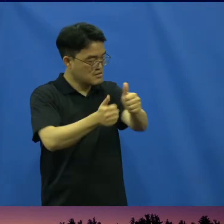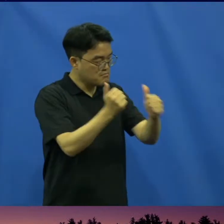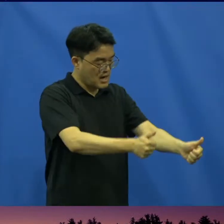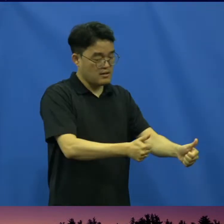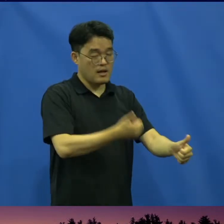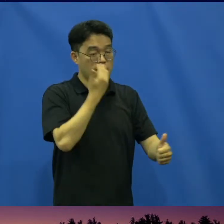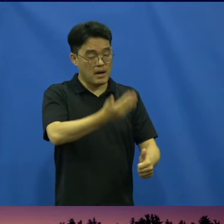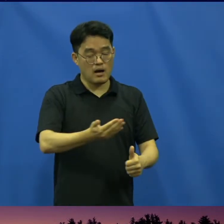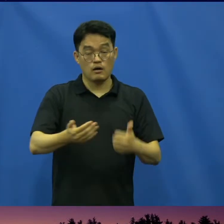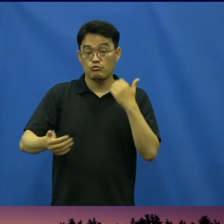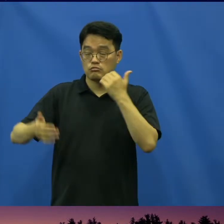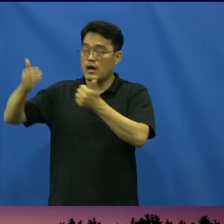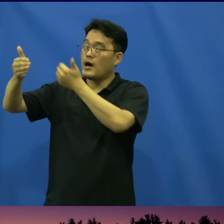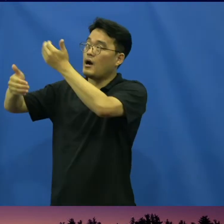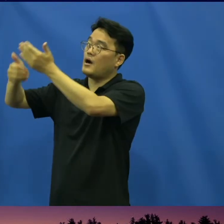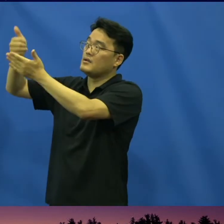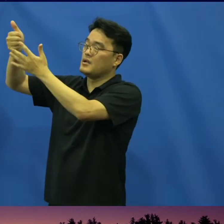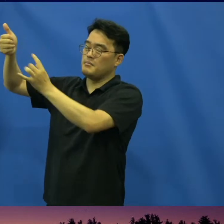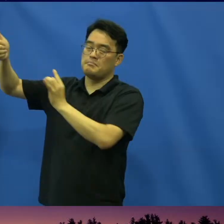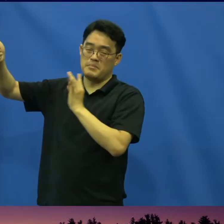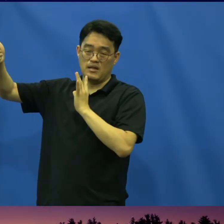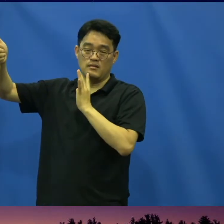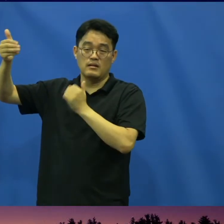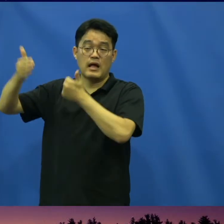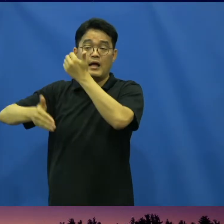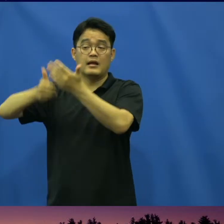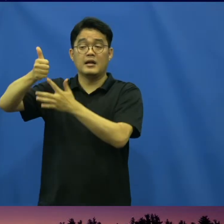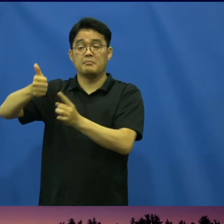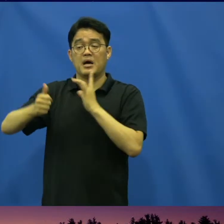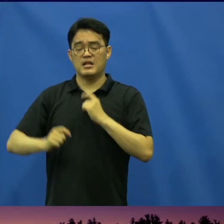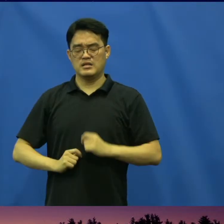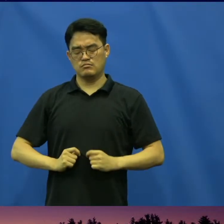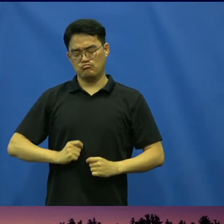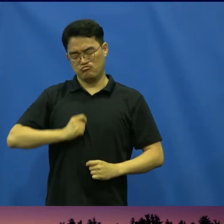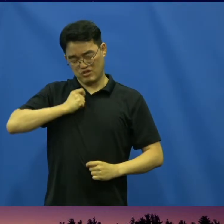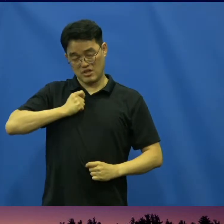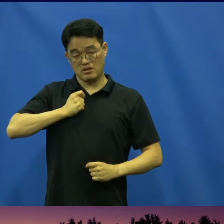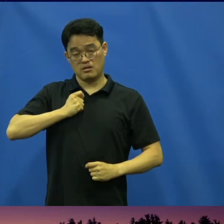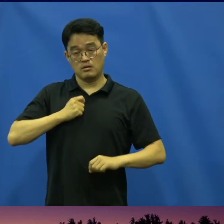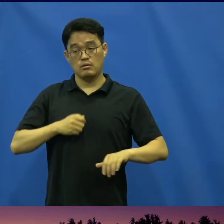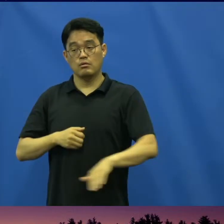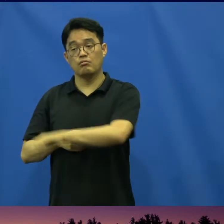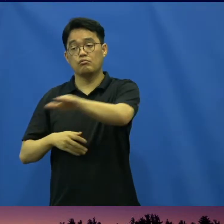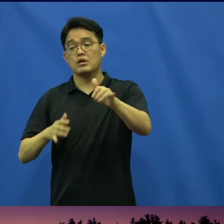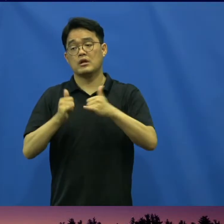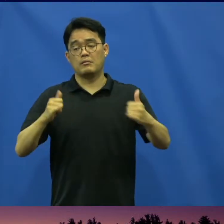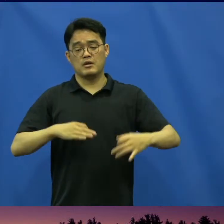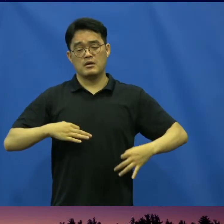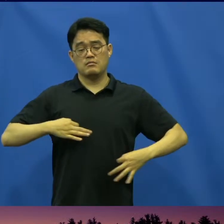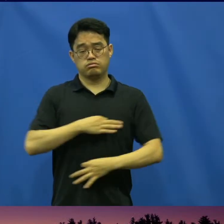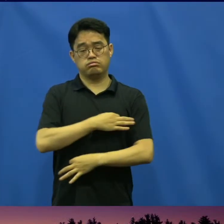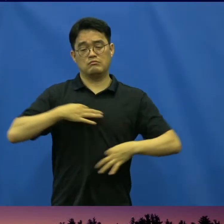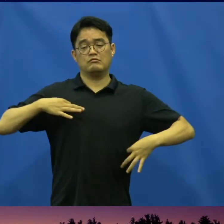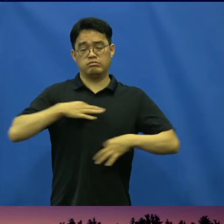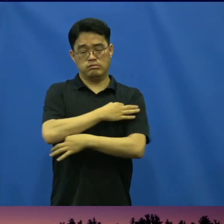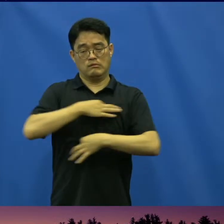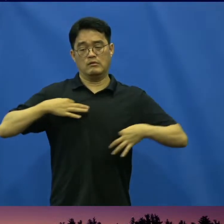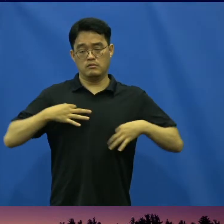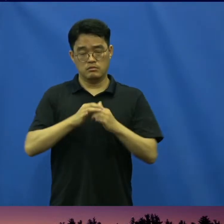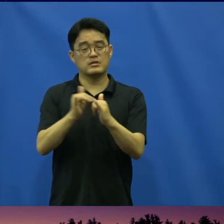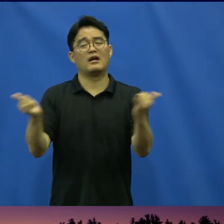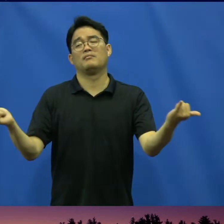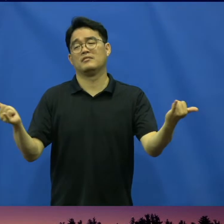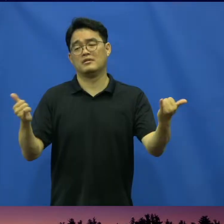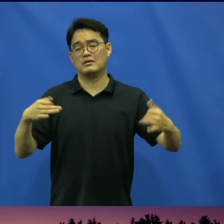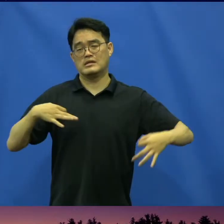그죠? 하나님밖에 없어요. 그래서 우리는 공의를 행할 수가 없어요. 우리는 공의가 안 돼. 우리